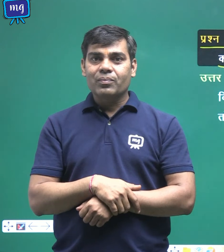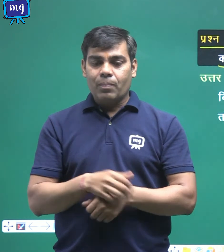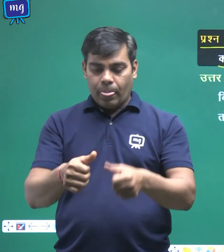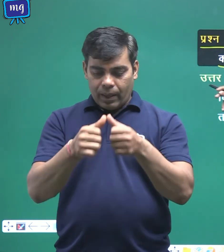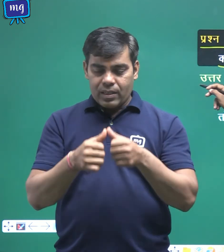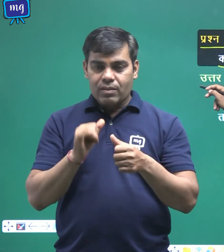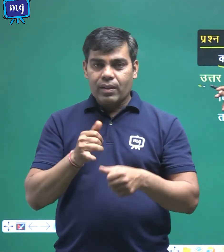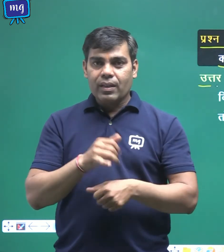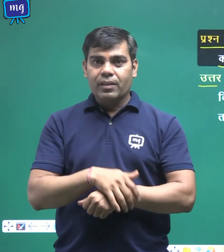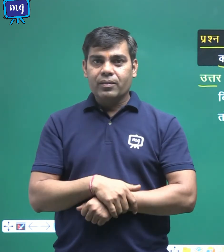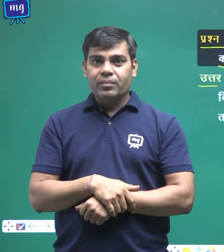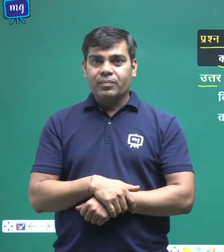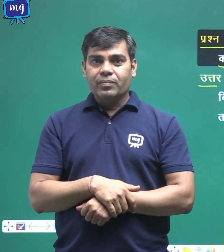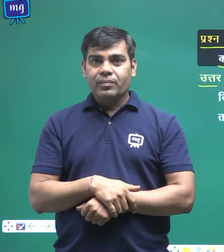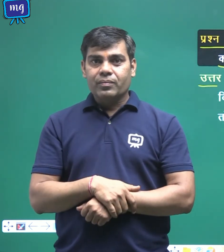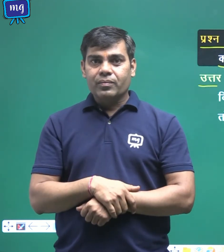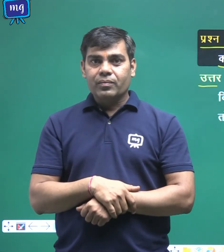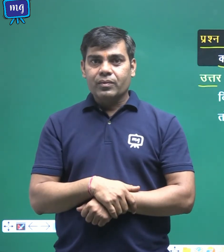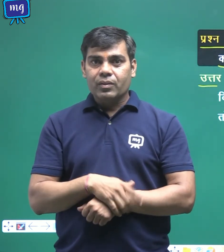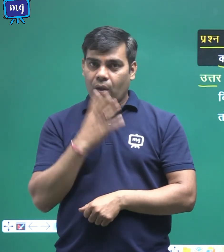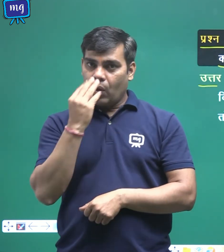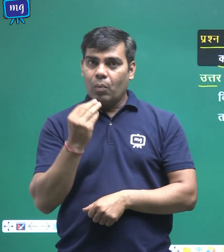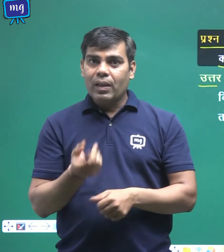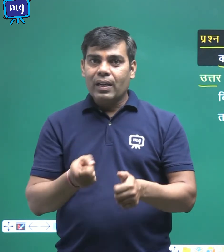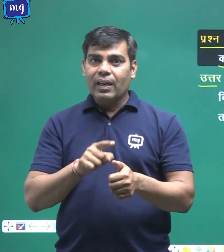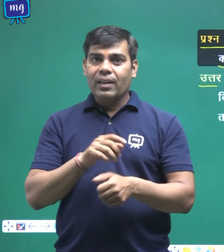उत्तर है, लोमड़ी ने